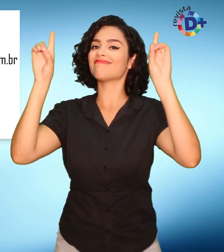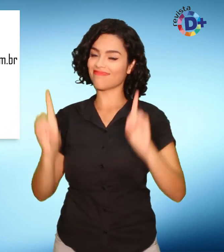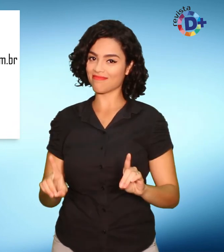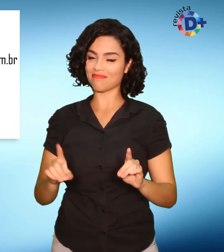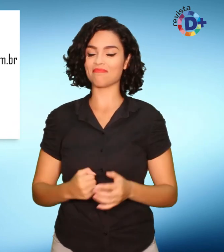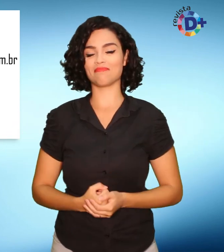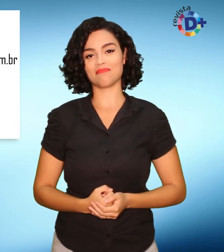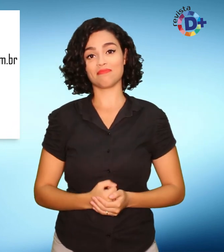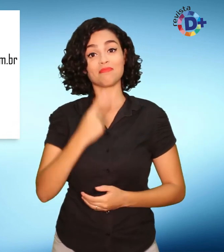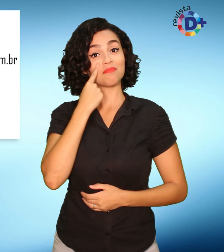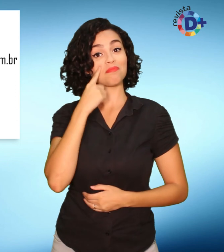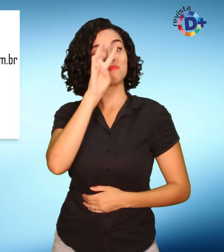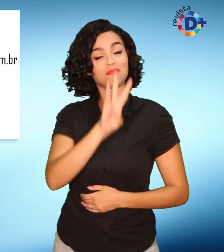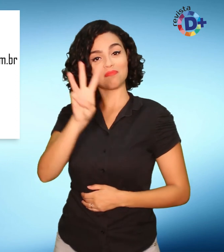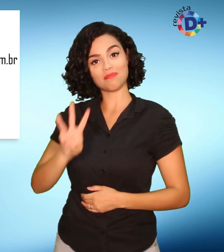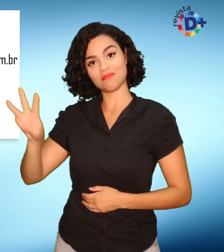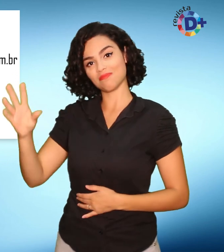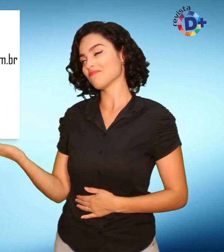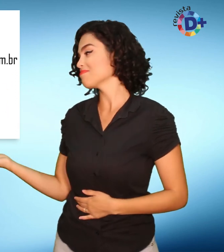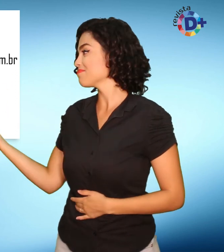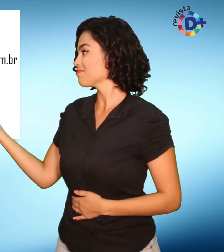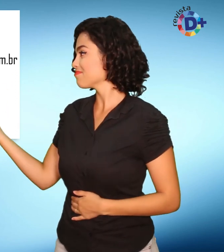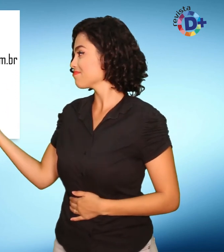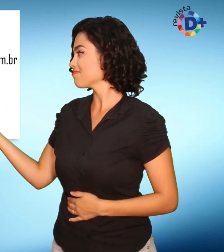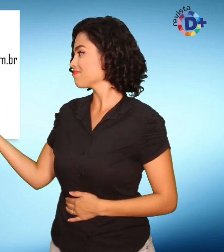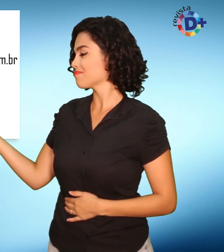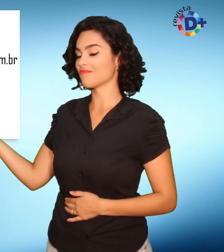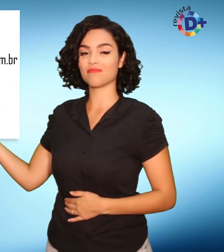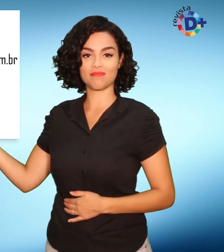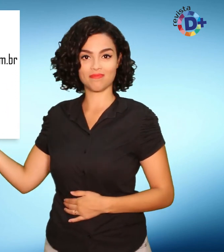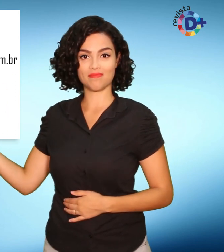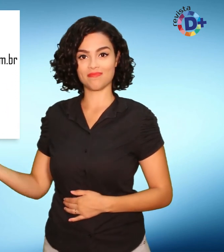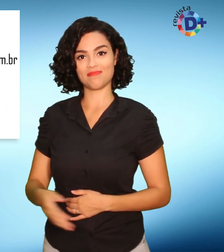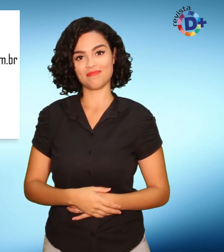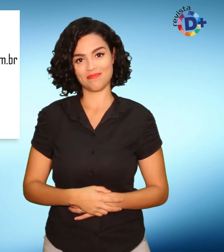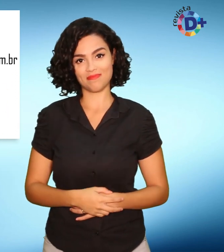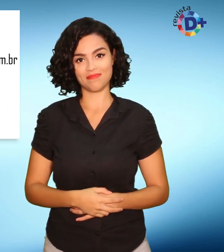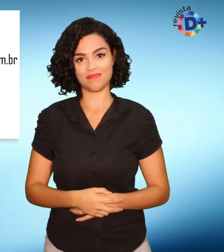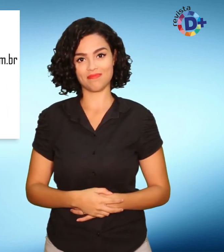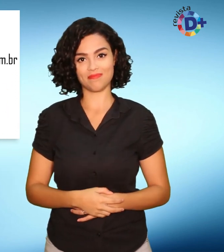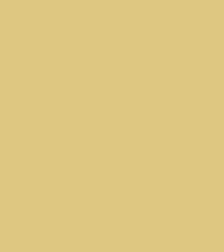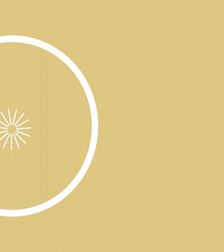deficiência revista demais ponto com.br parra é de 18